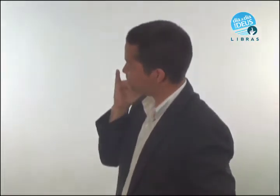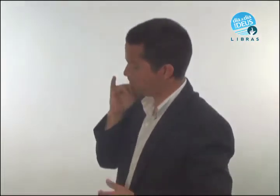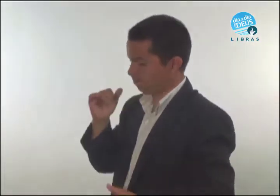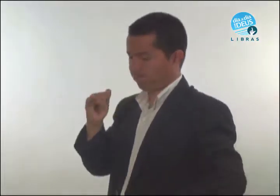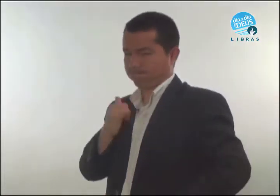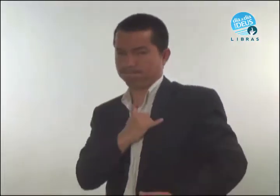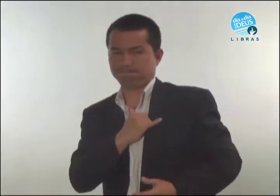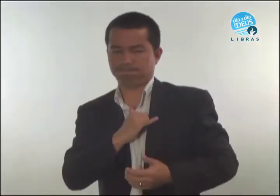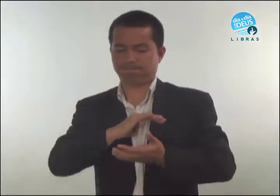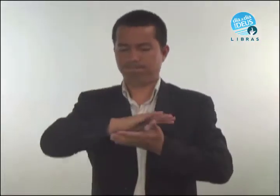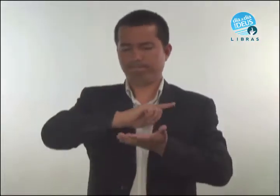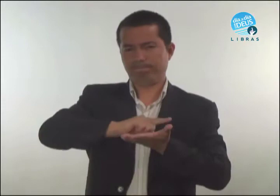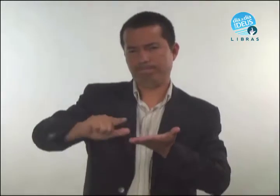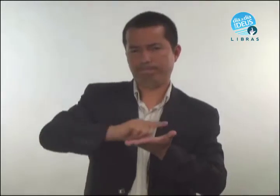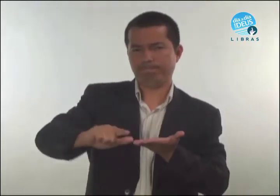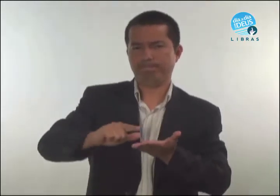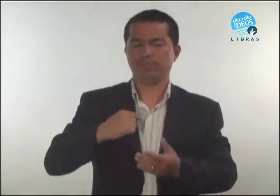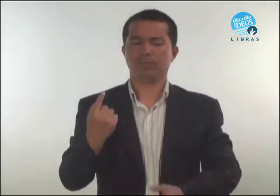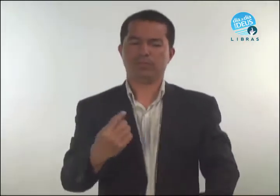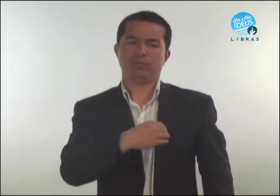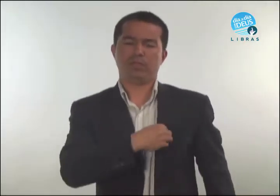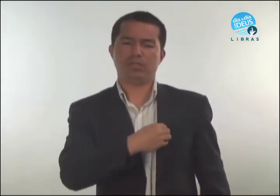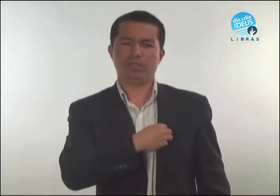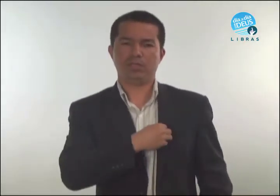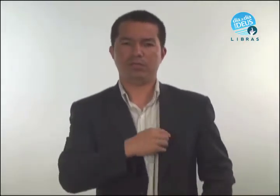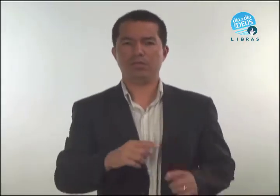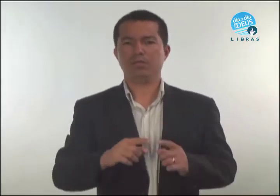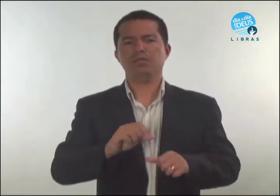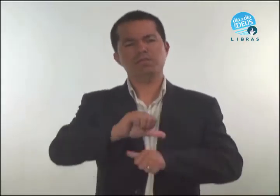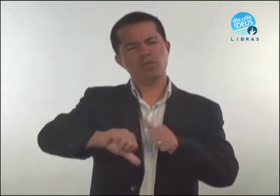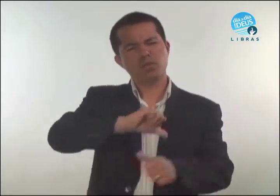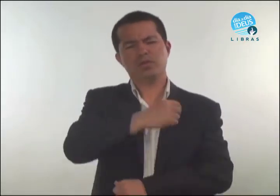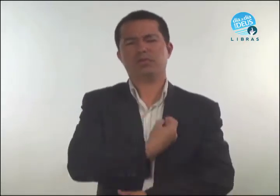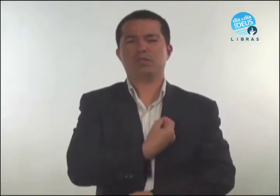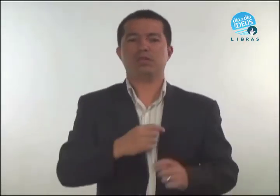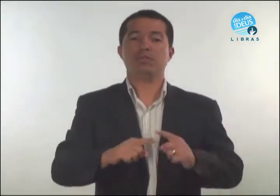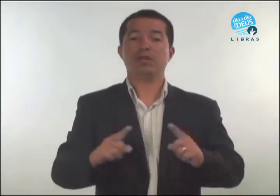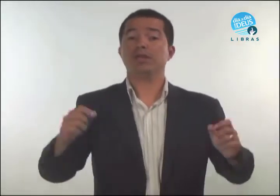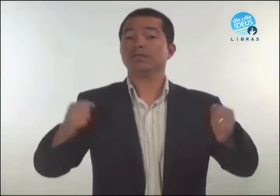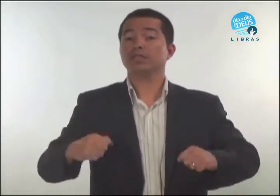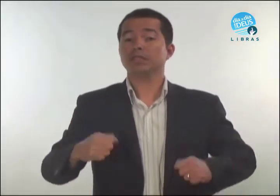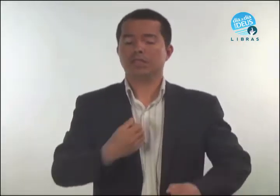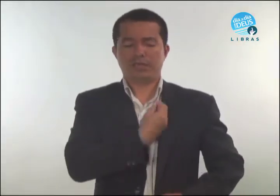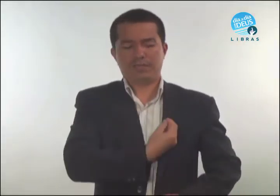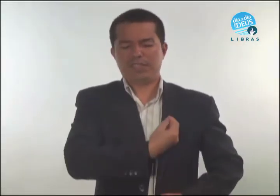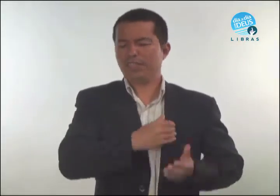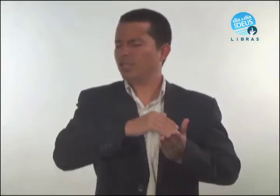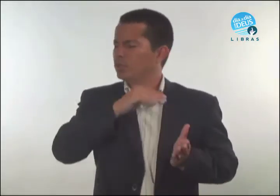eu vou transformar a tua vida, mas entrega toda a tua vida. Não é